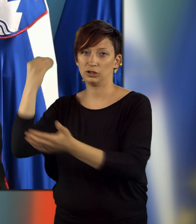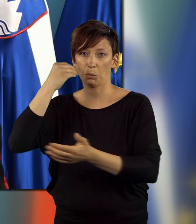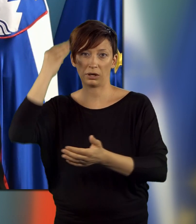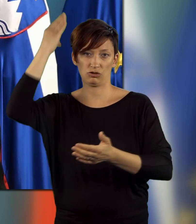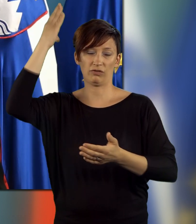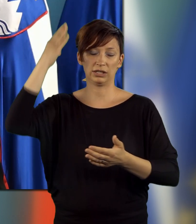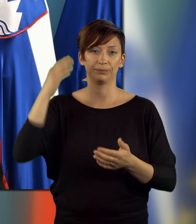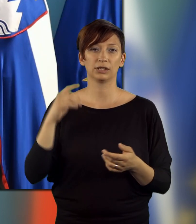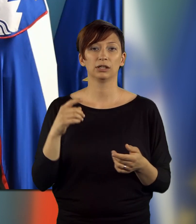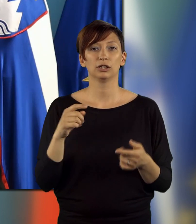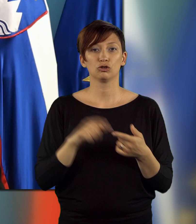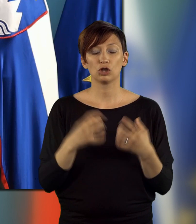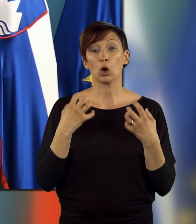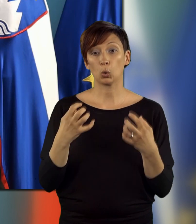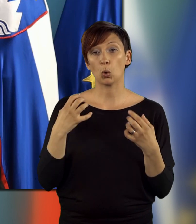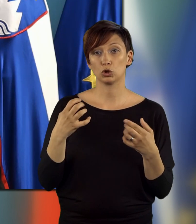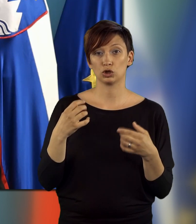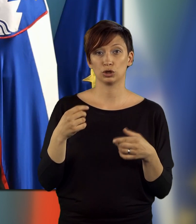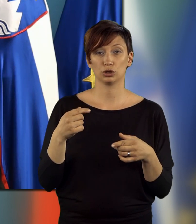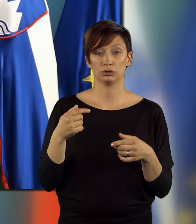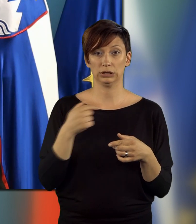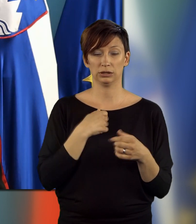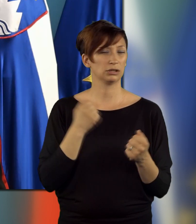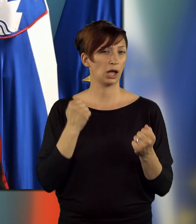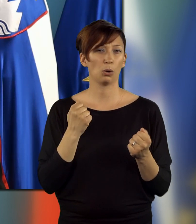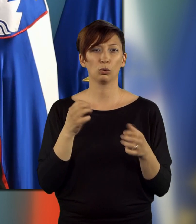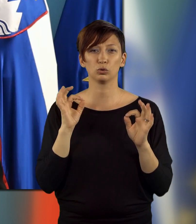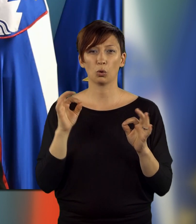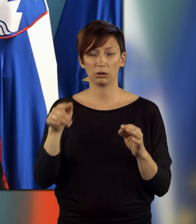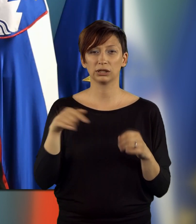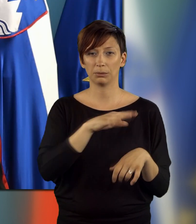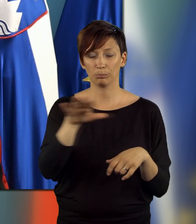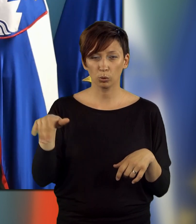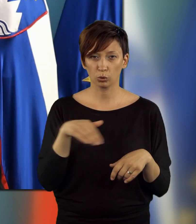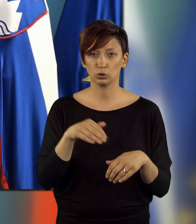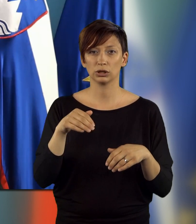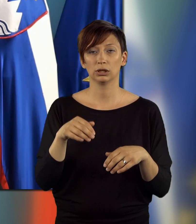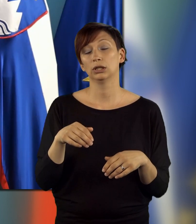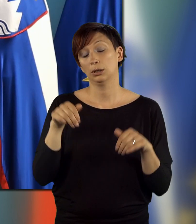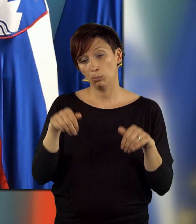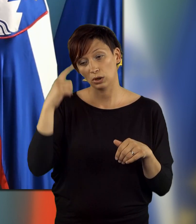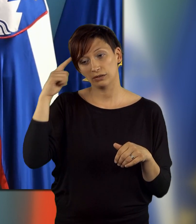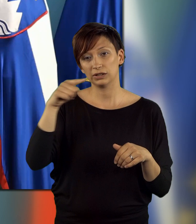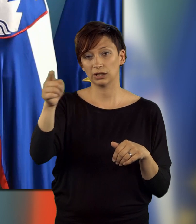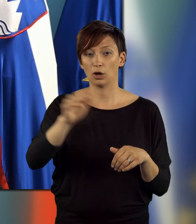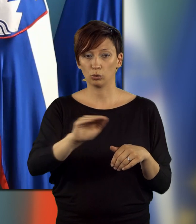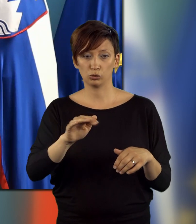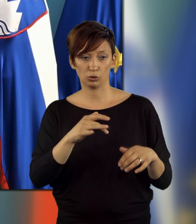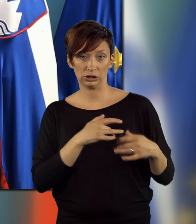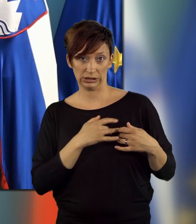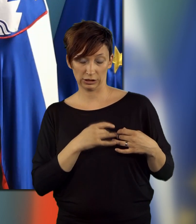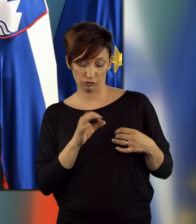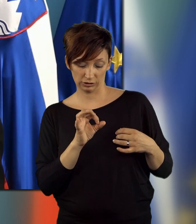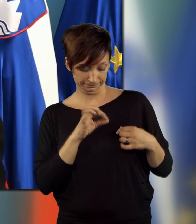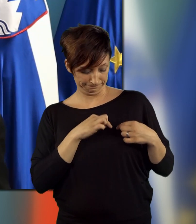je ena zadeva, kaj ti, če hočeš biti zelo dober na tem področju, morate vedeti, da